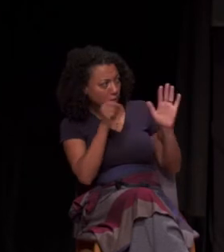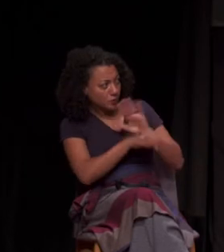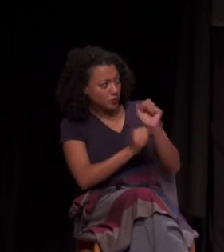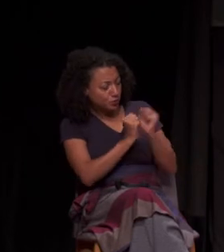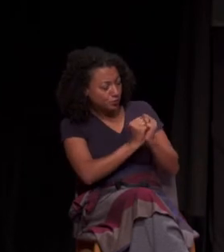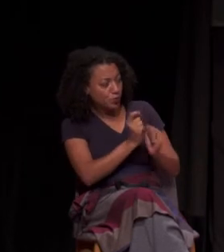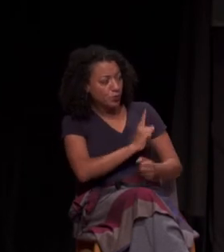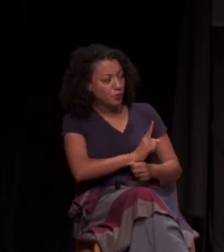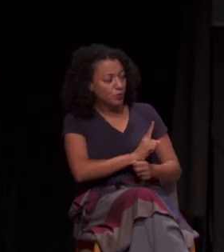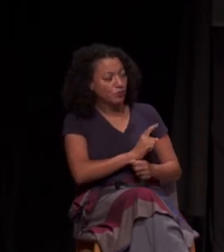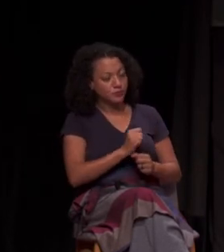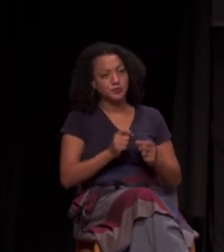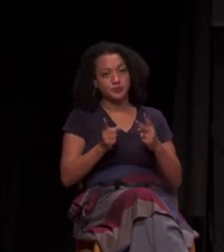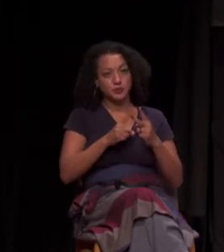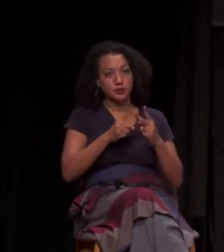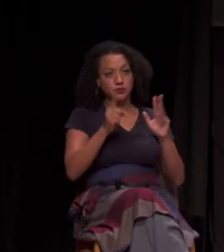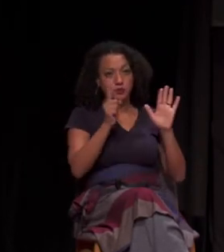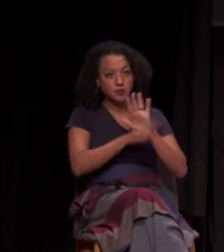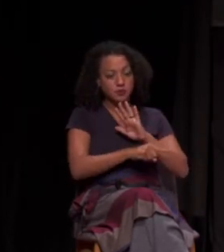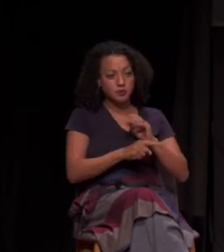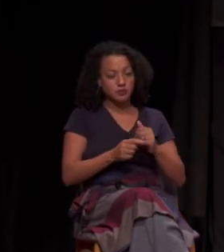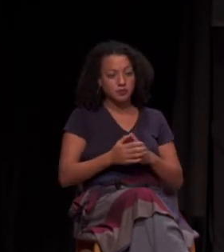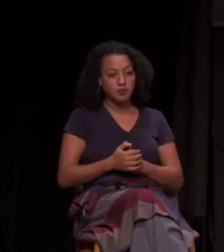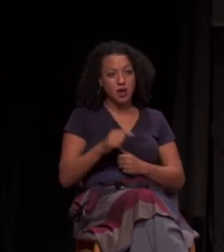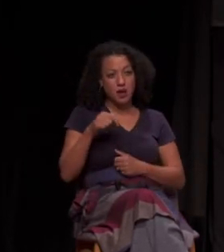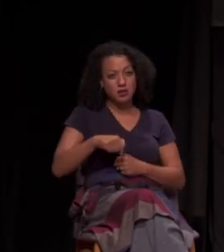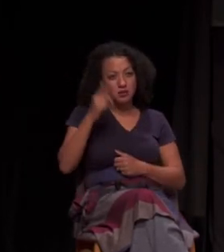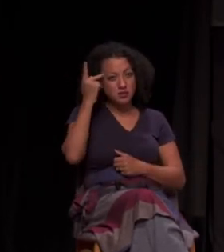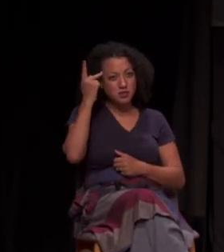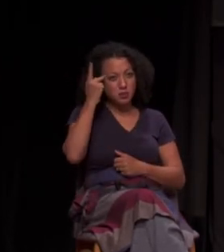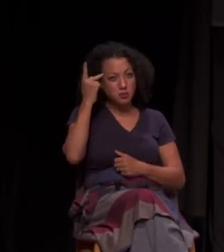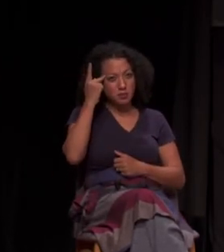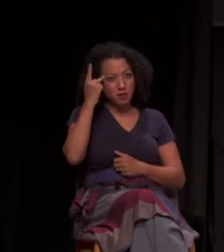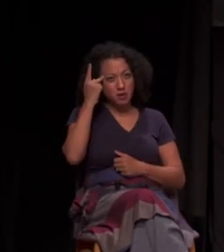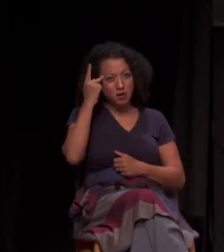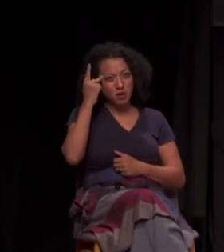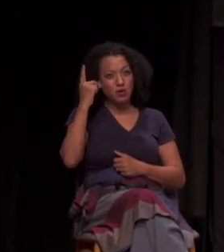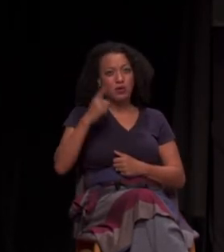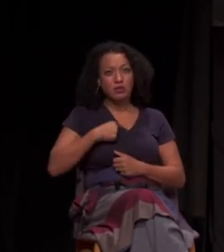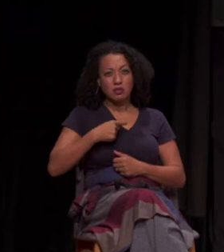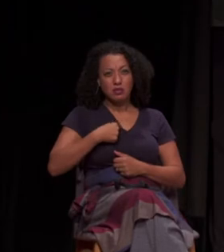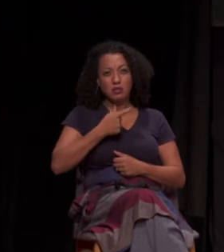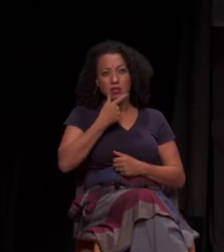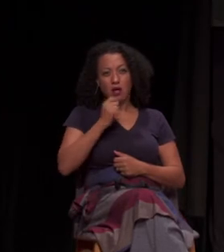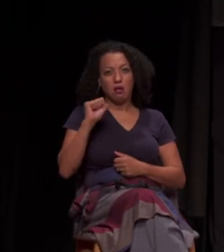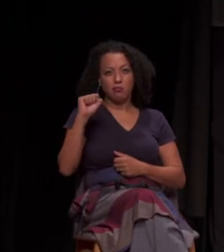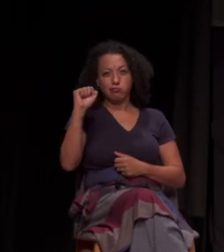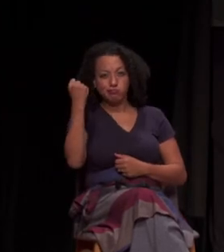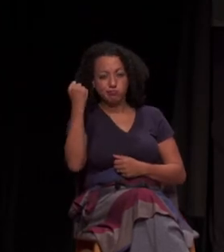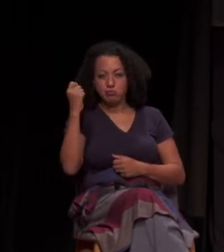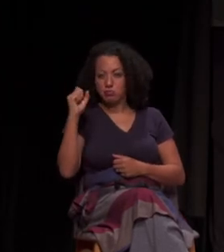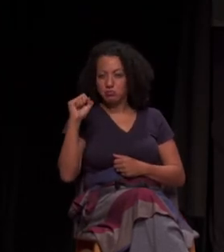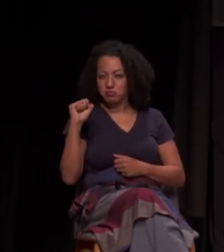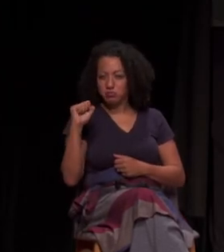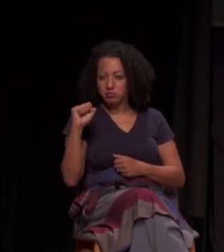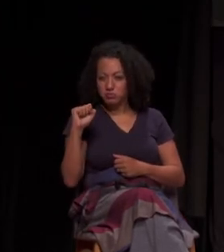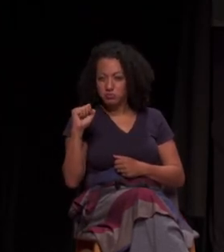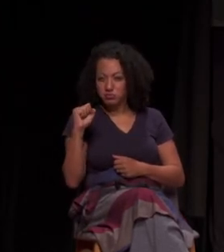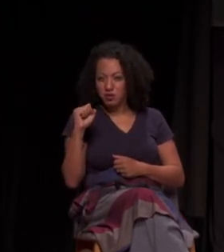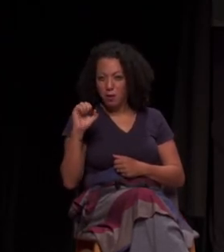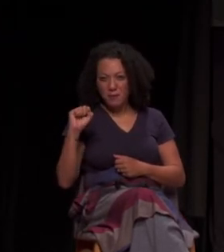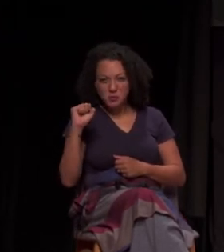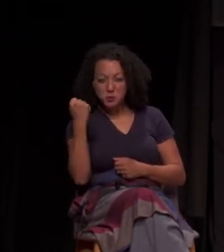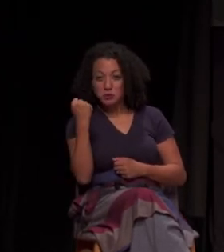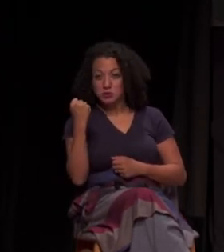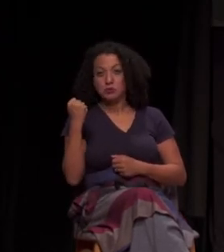Ok. O Neil, aqui em São Paulo, ouço o discurso masculinidades há pouquíssimo tempo. Sei que no Caribe